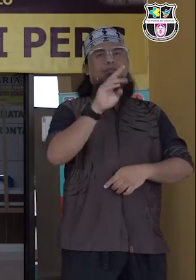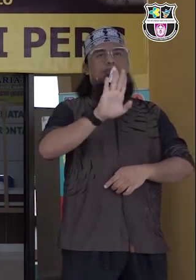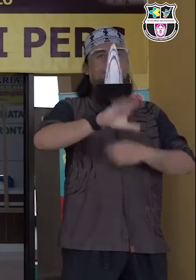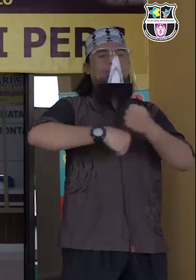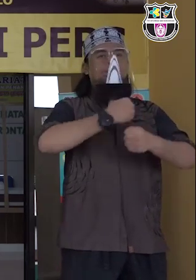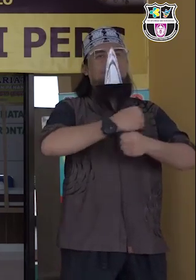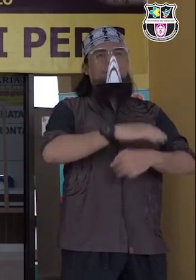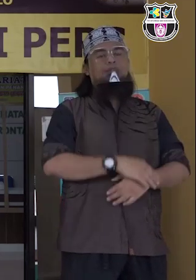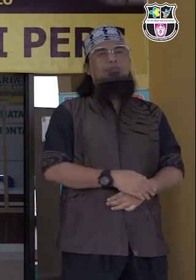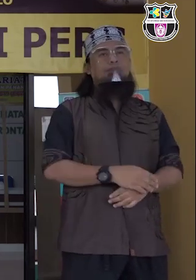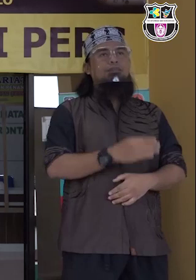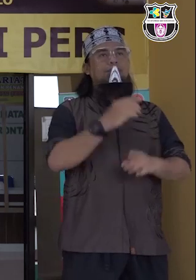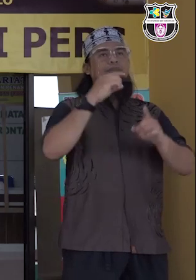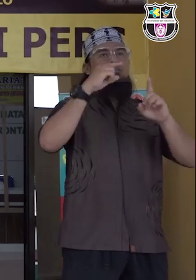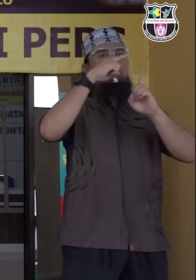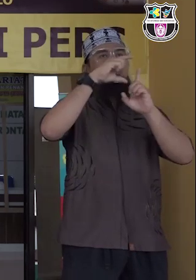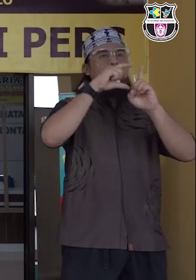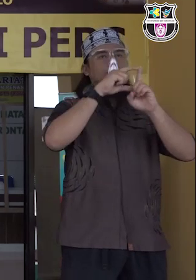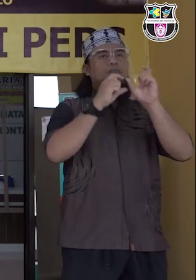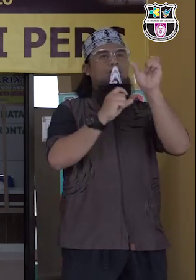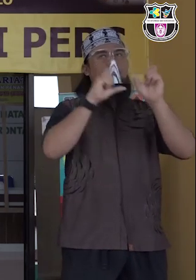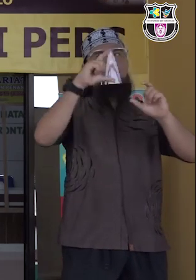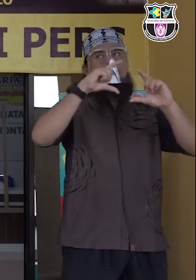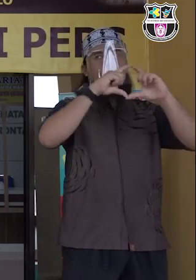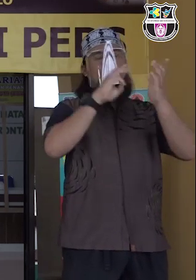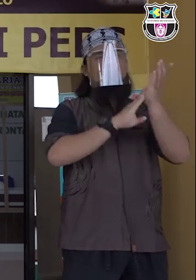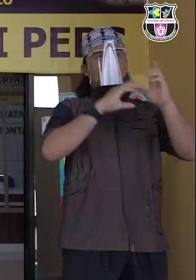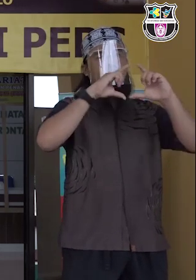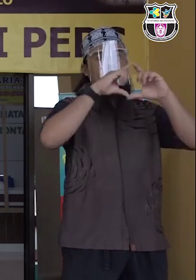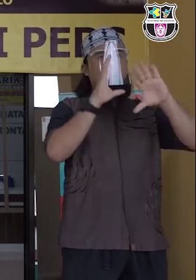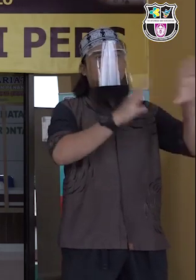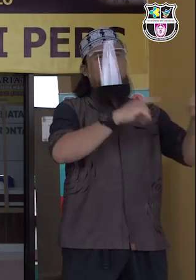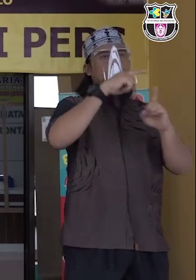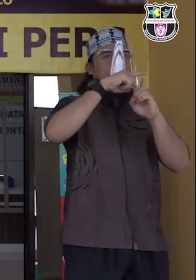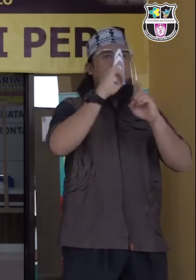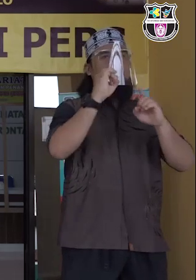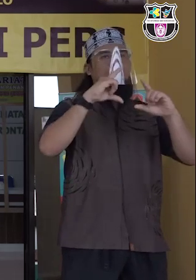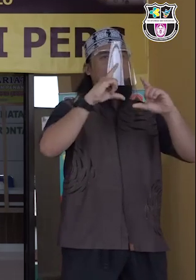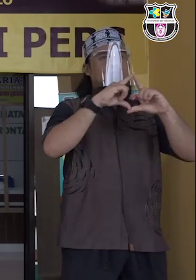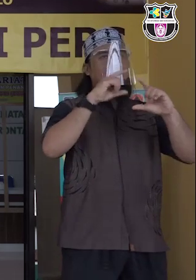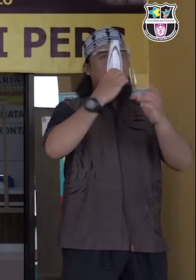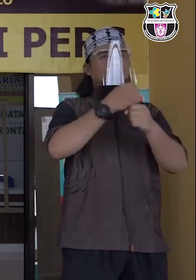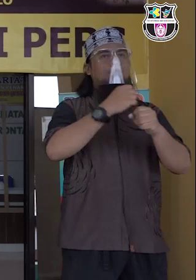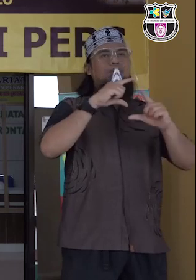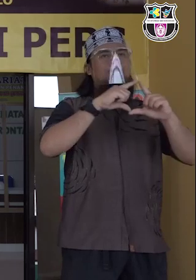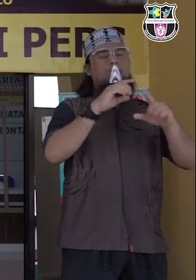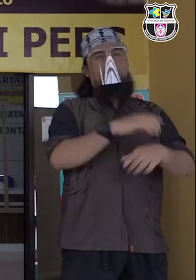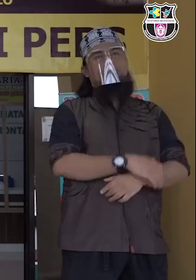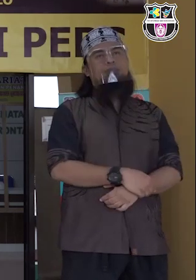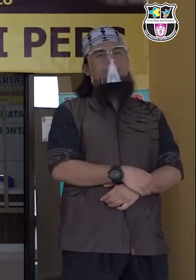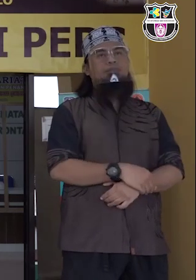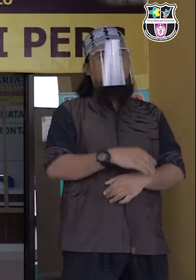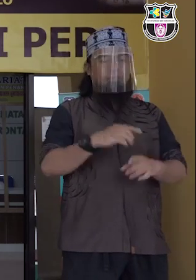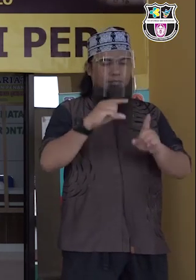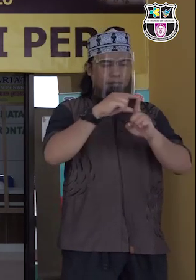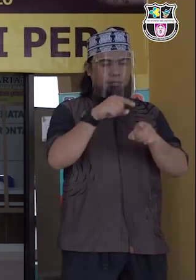tahun, Desa Dulomo, Kecamatan Tilango, Kabupaten Gorontalo. Pasien 280 sudah masuk Rumah